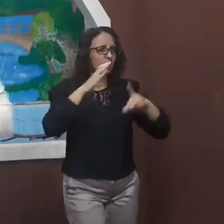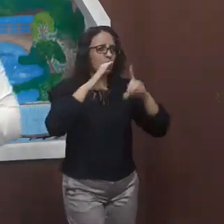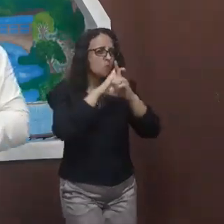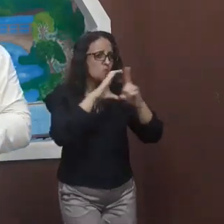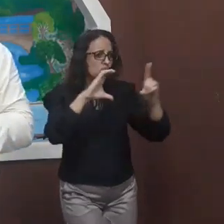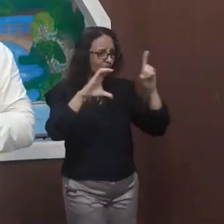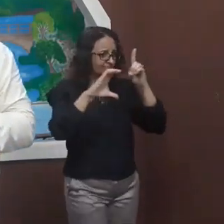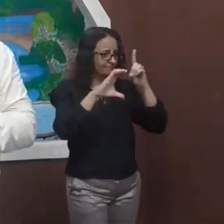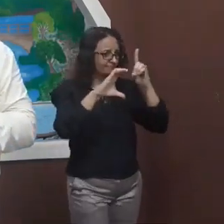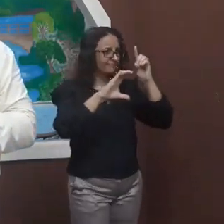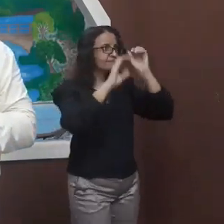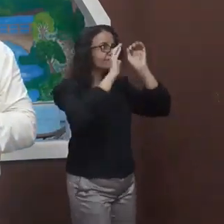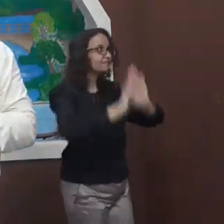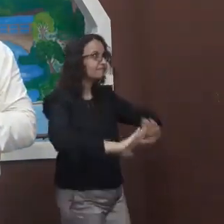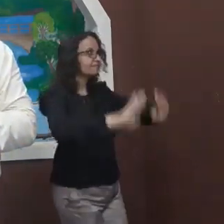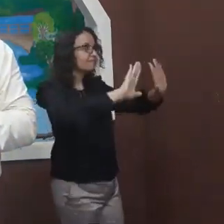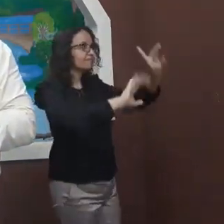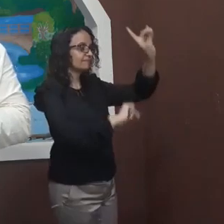Senhor.